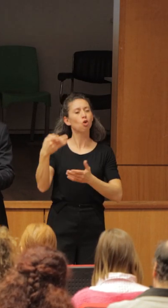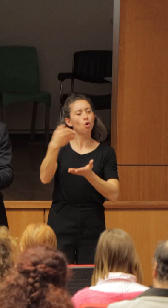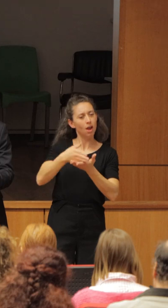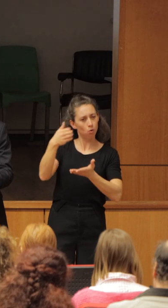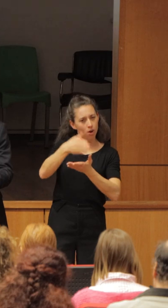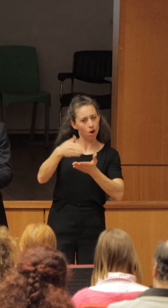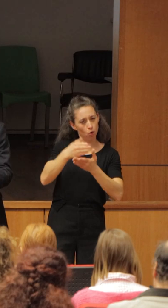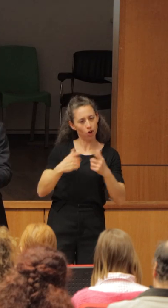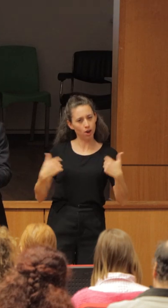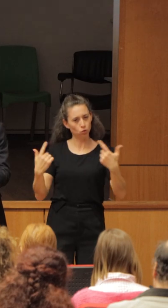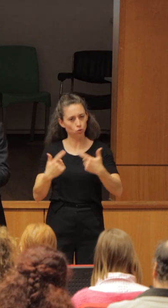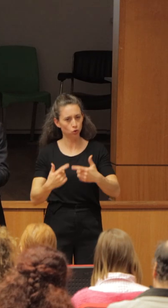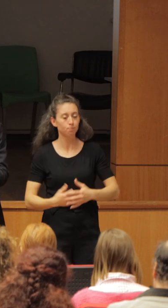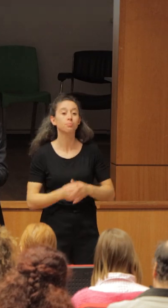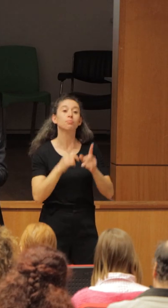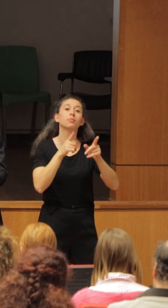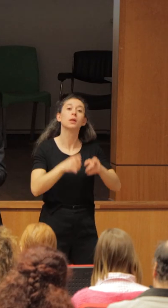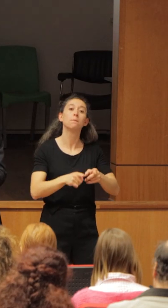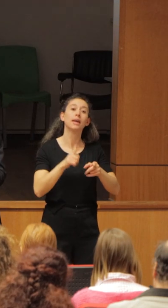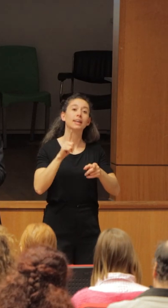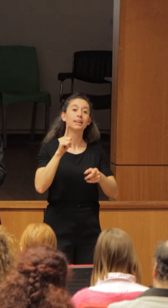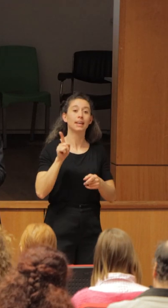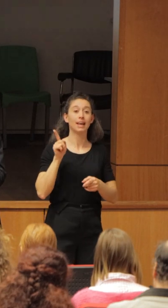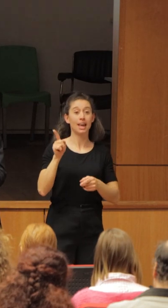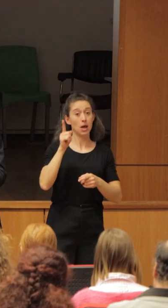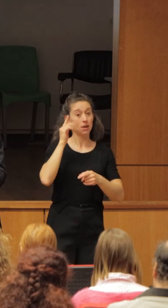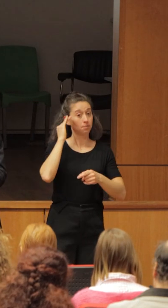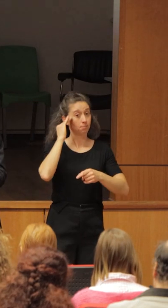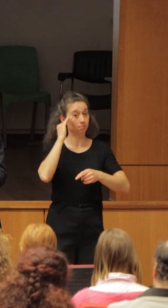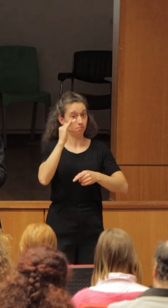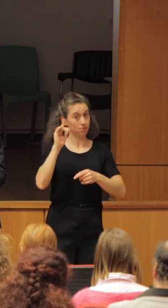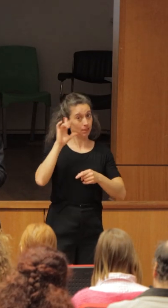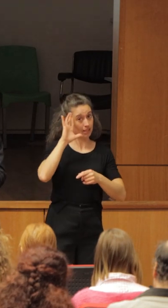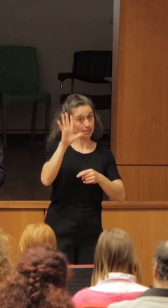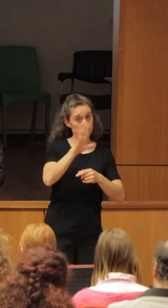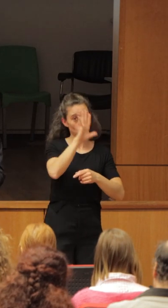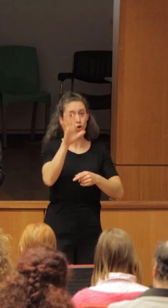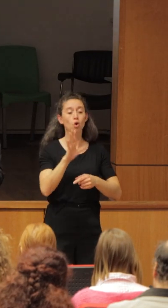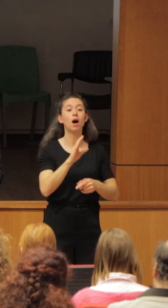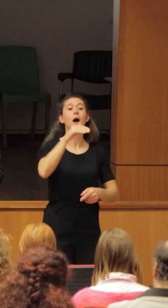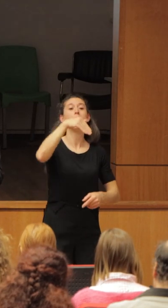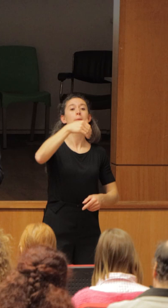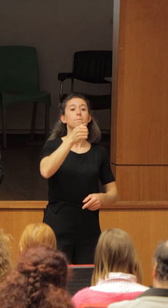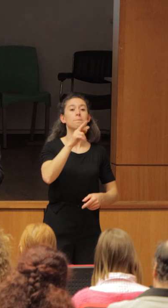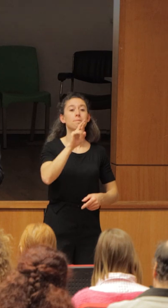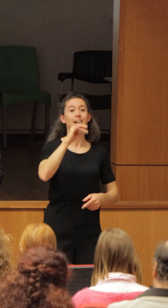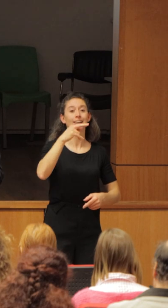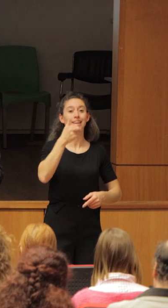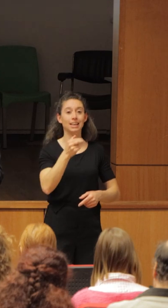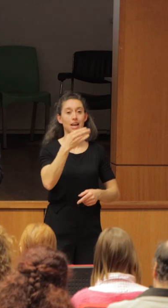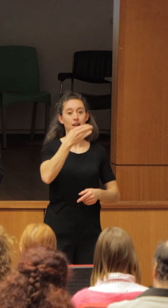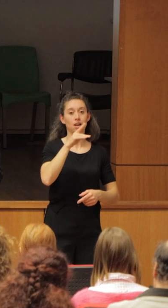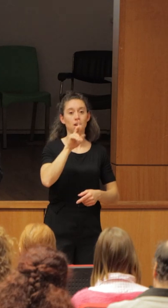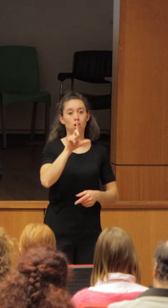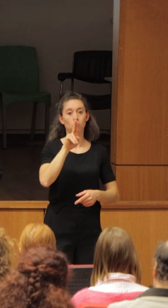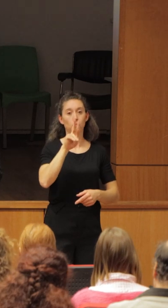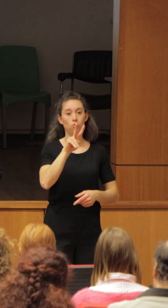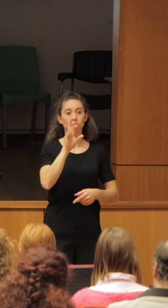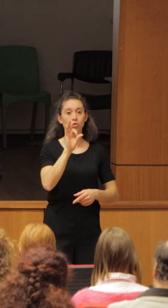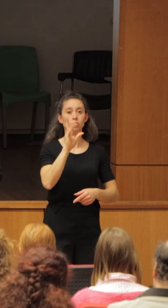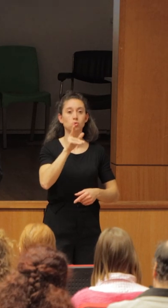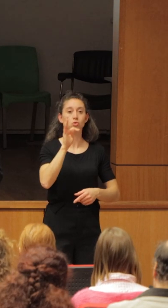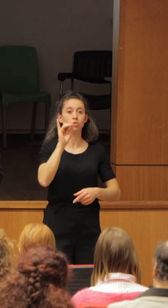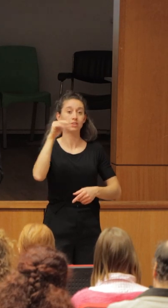centro. Luego, la doctora María Blumenstein dará una conferencia de aproximadamente 45-50 minutos y luego abriremos